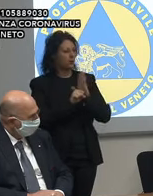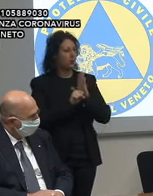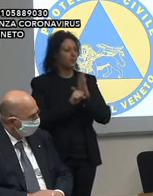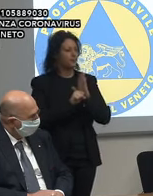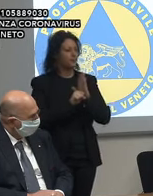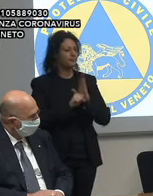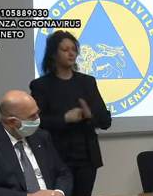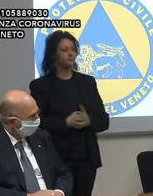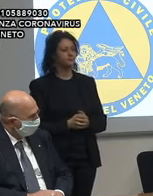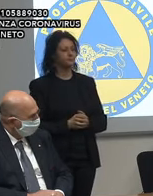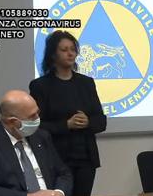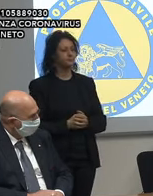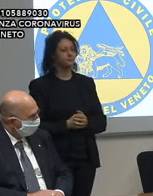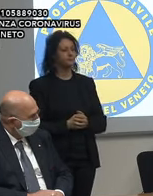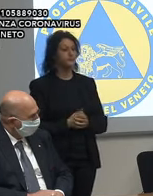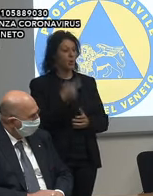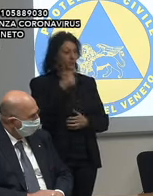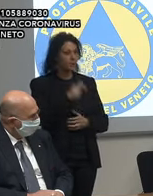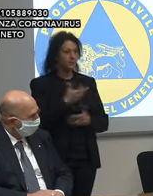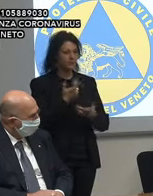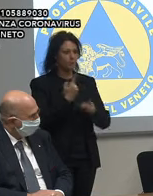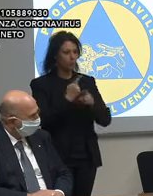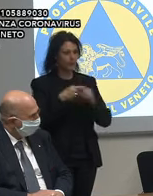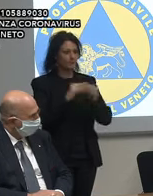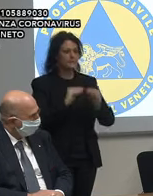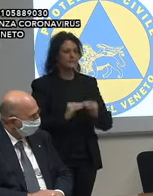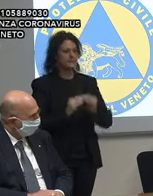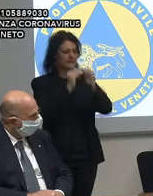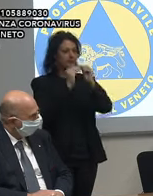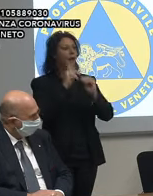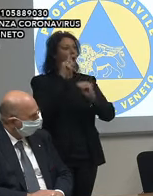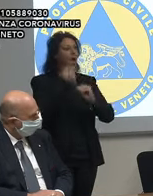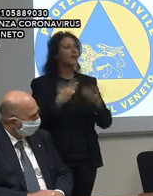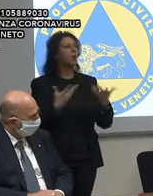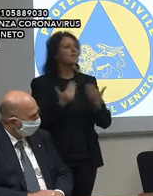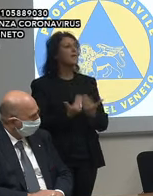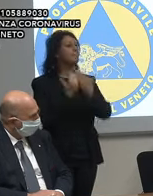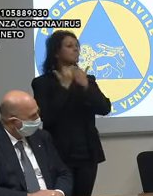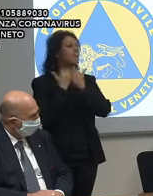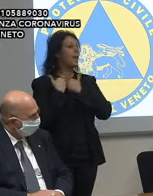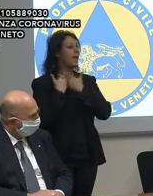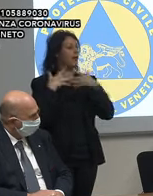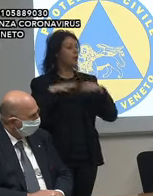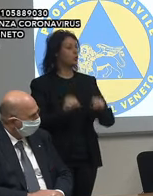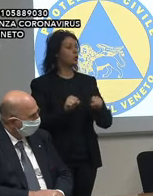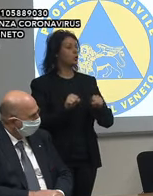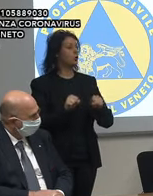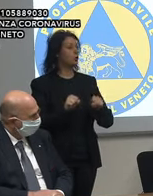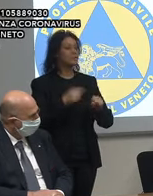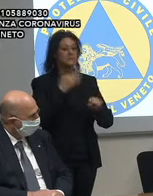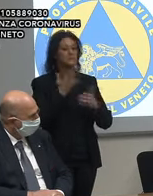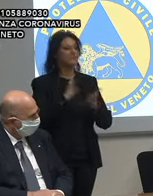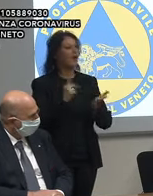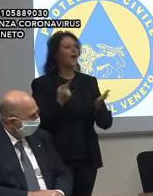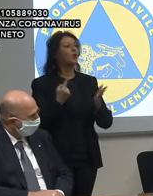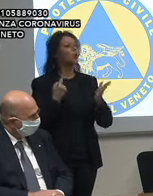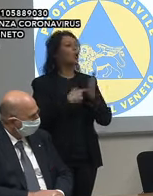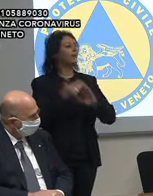che andiamo a costruire, per l'impegno che ci prendiamo oggi. Oggi è il momento di non ritorno, è il momento in cui le